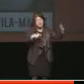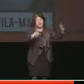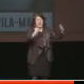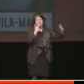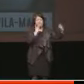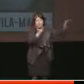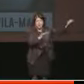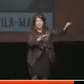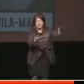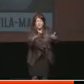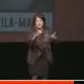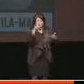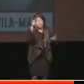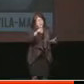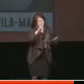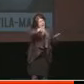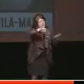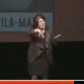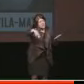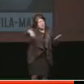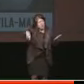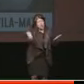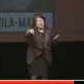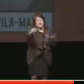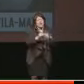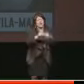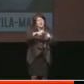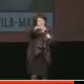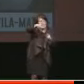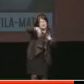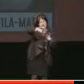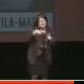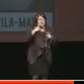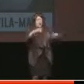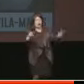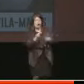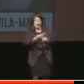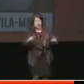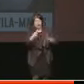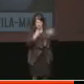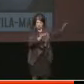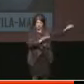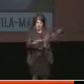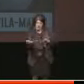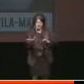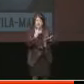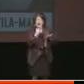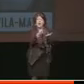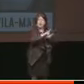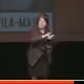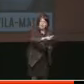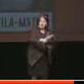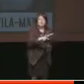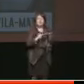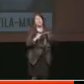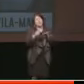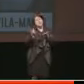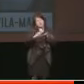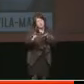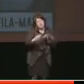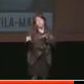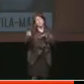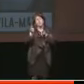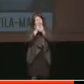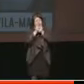particolare che è un lettore che fa dischi e concerti lo abbiamo invitato a parlare di letteratura di scrittura di linguaggi di